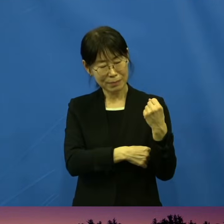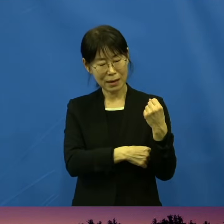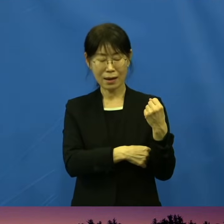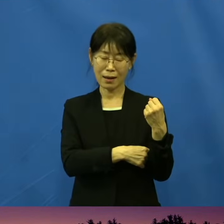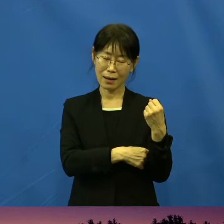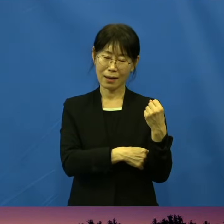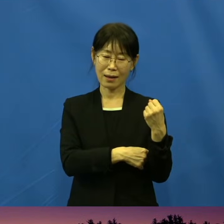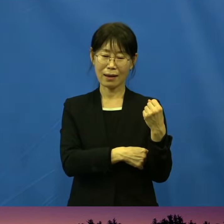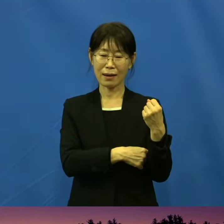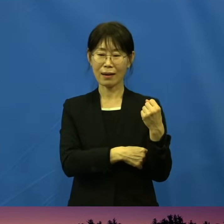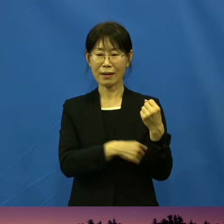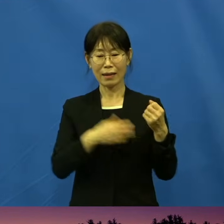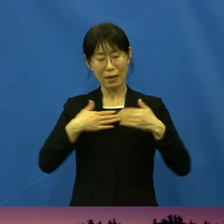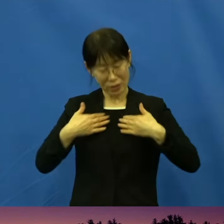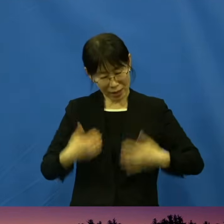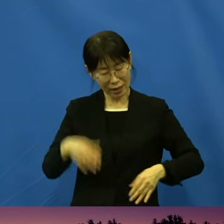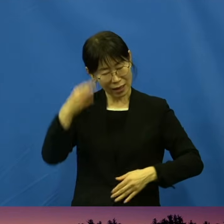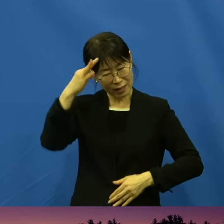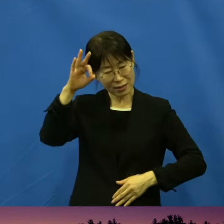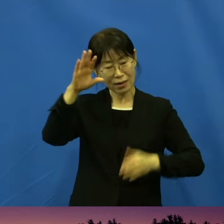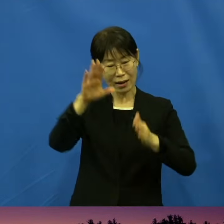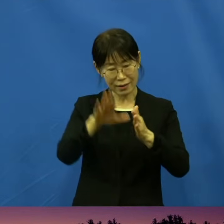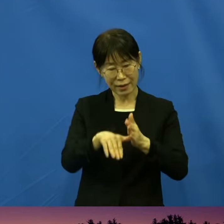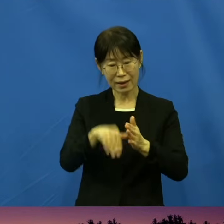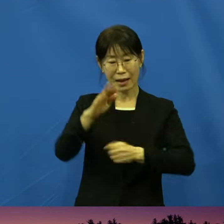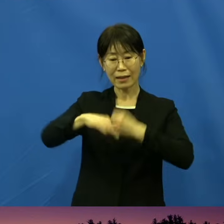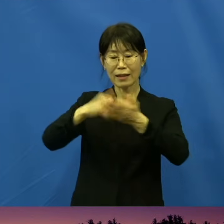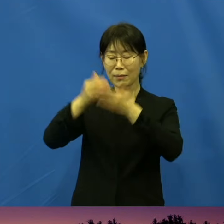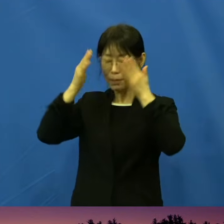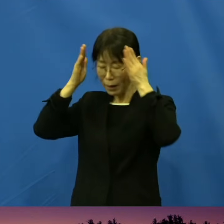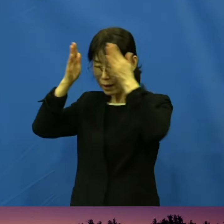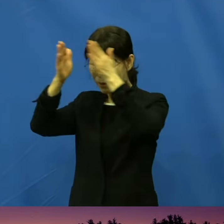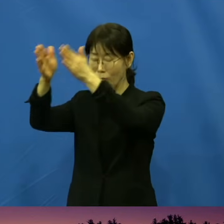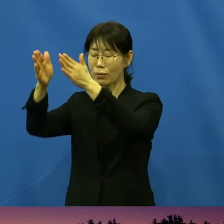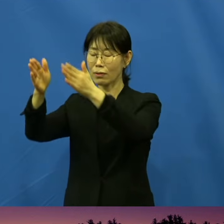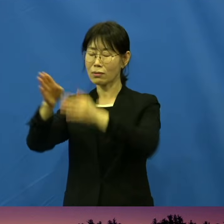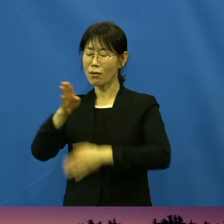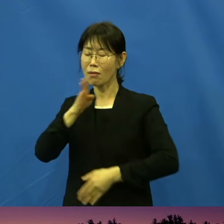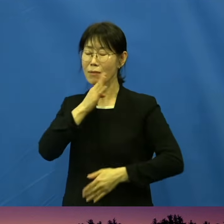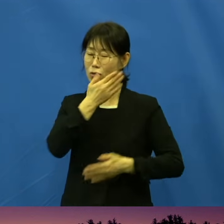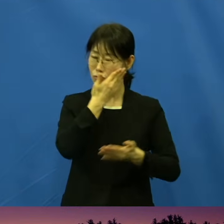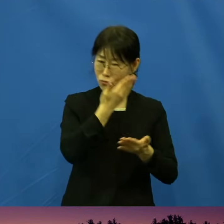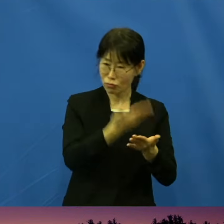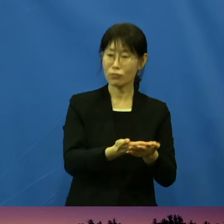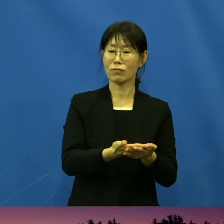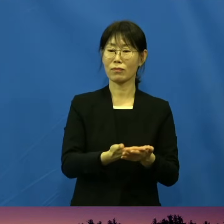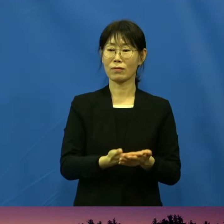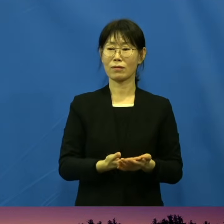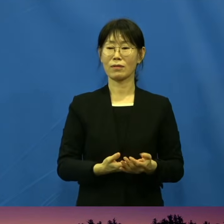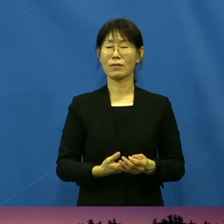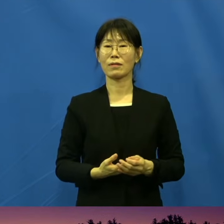될 건 뭘까요? 주님을 다시 바라보는 거예요. 주님에게 다시 나아가는 거예요. 주님을 더 신뢰하는 것입니다.